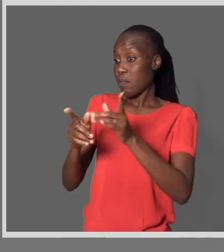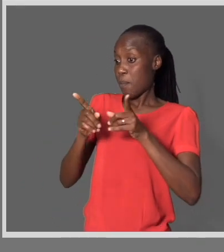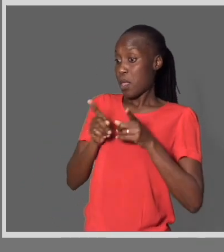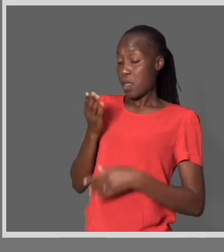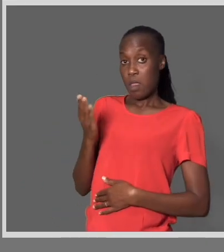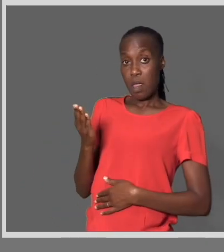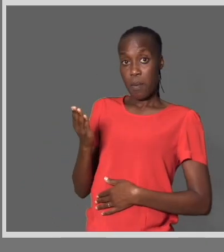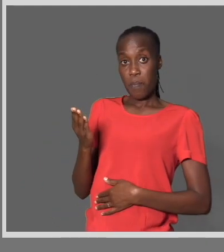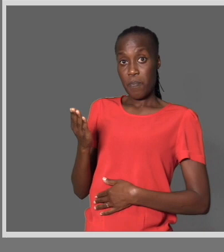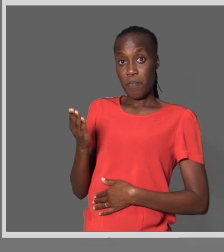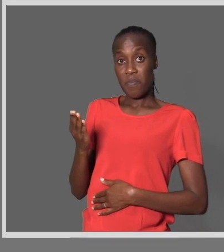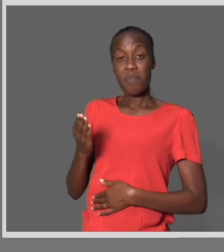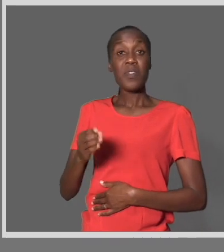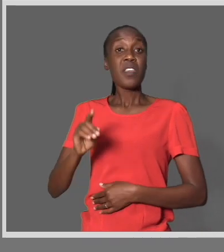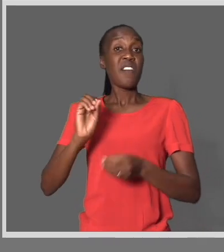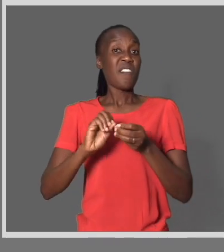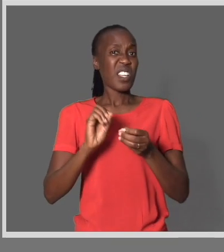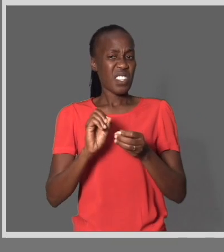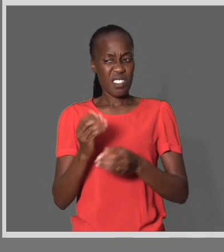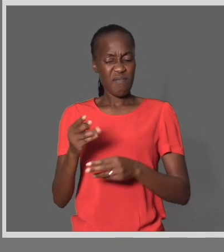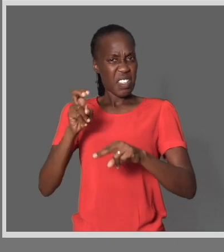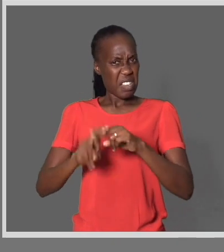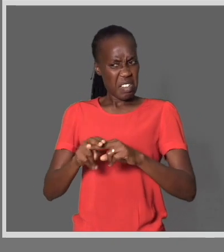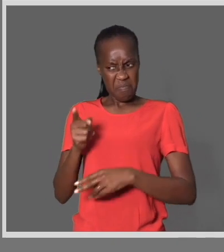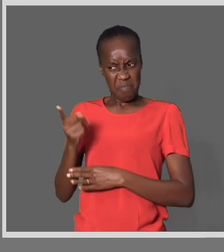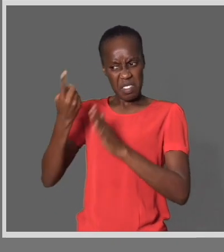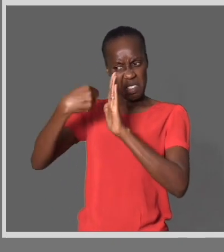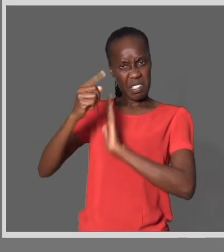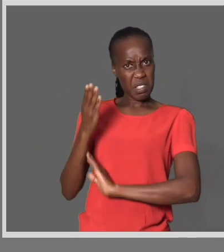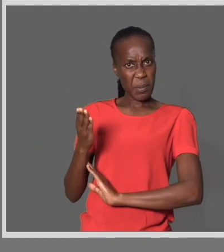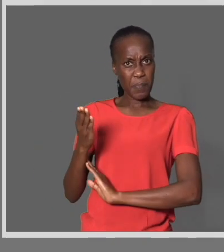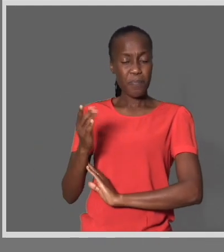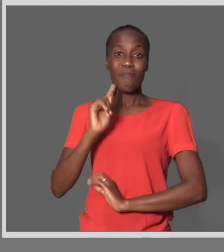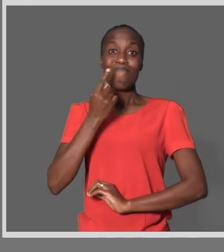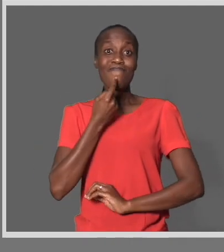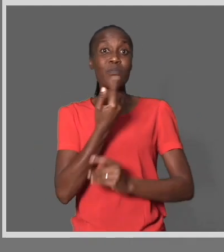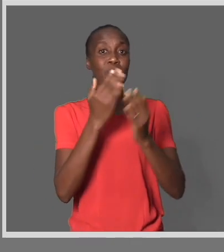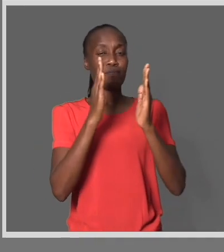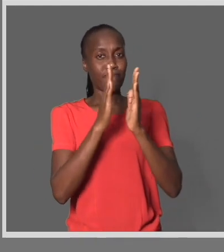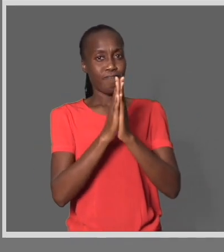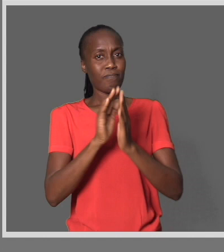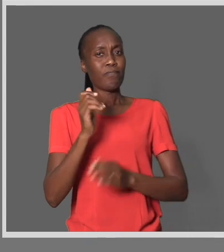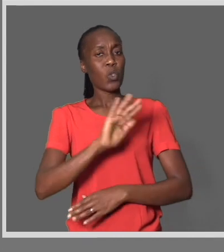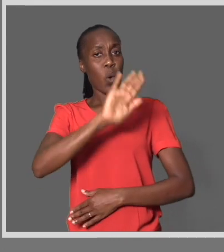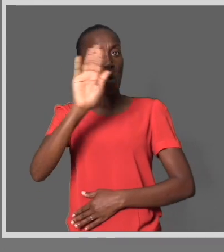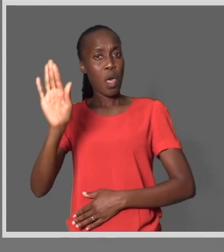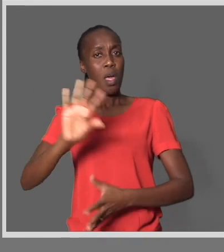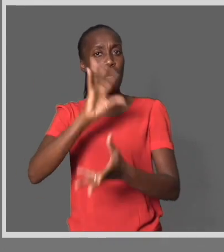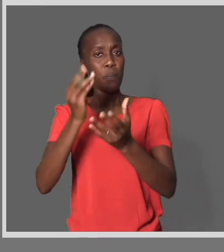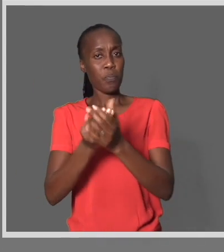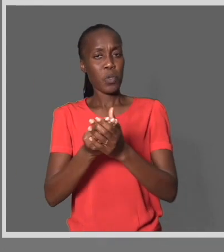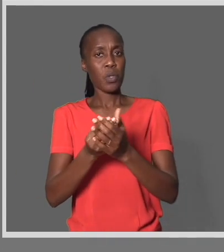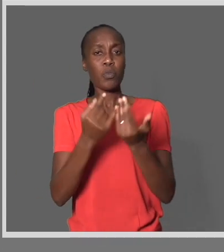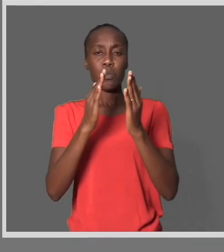Cleide, o estado da cadeira que ela se encontra é adequado para ela. Primeiro, deixar cumprimentar a todos e agradecer já a iniciativa de